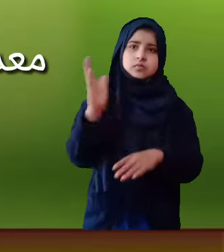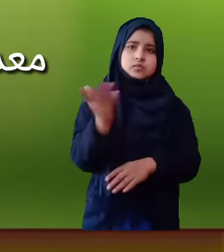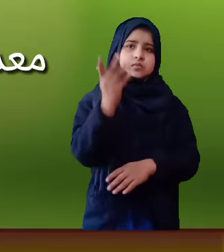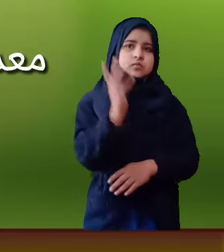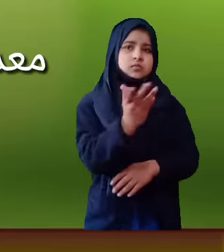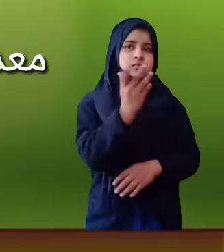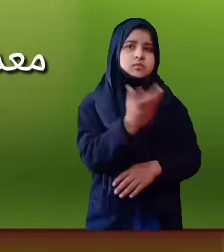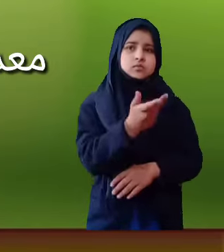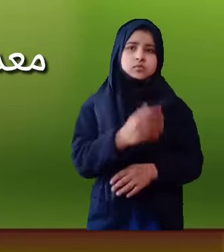मादनियात